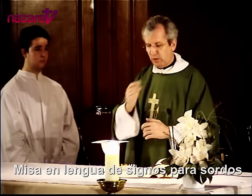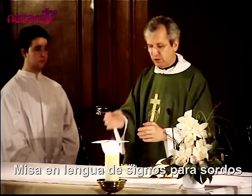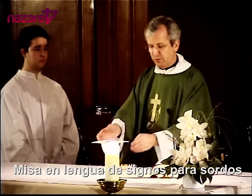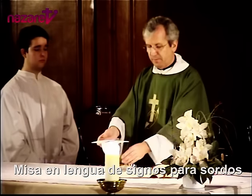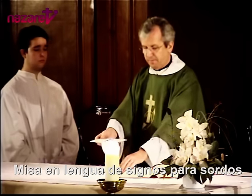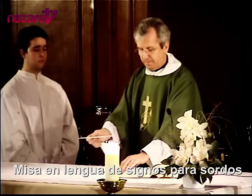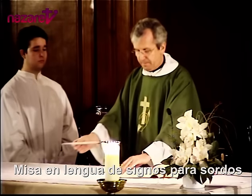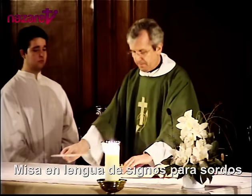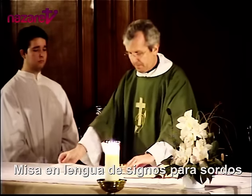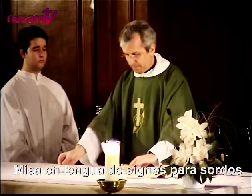nuestro.